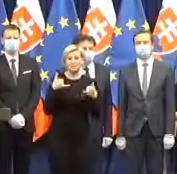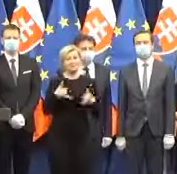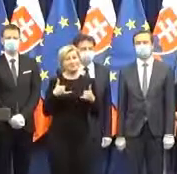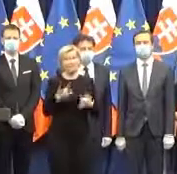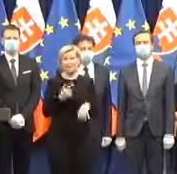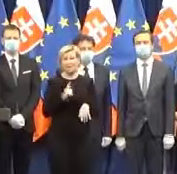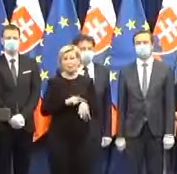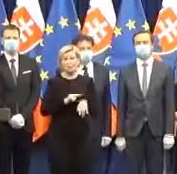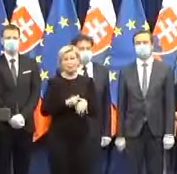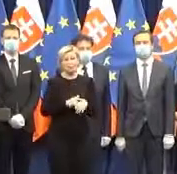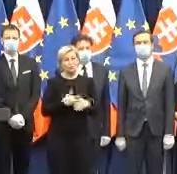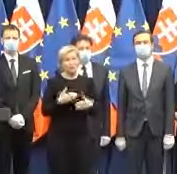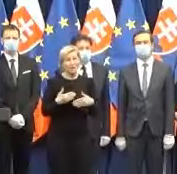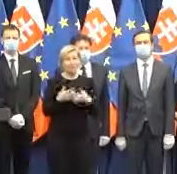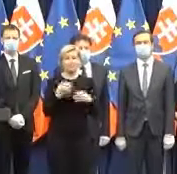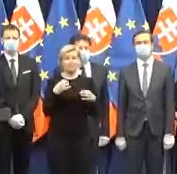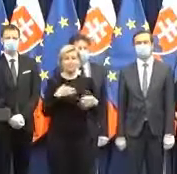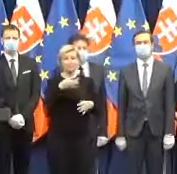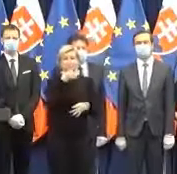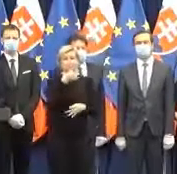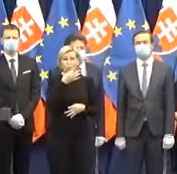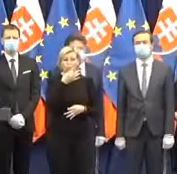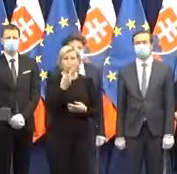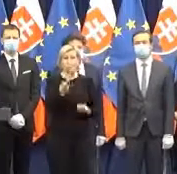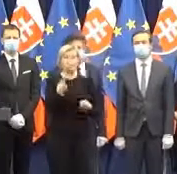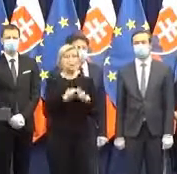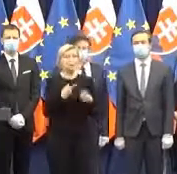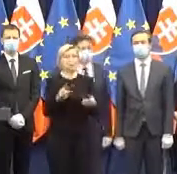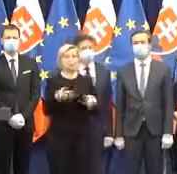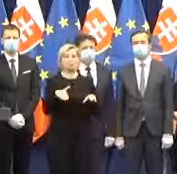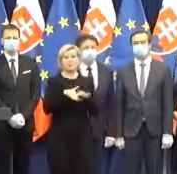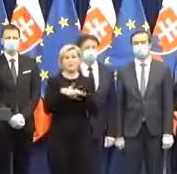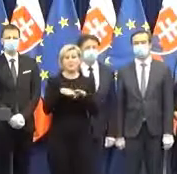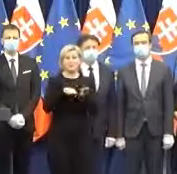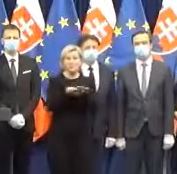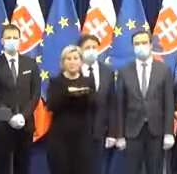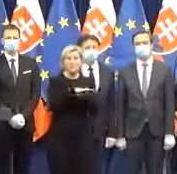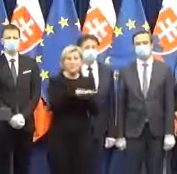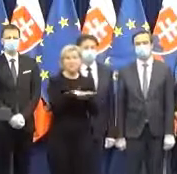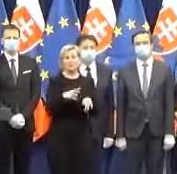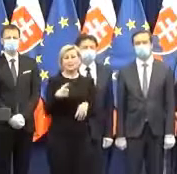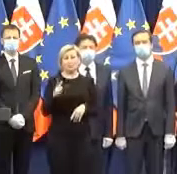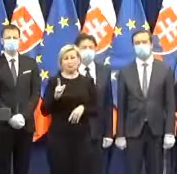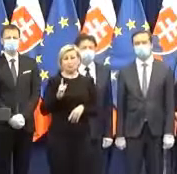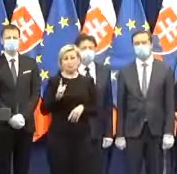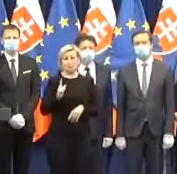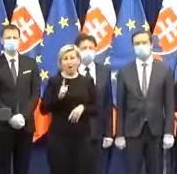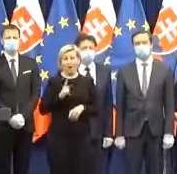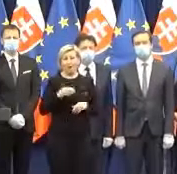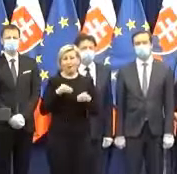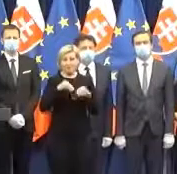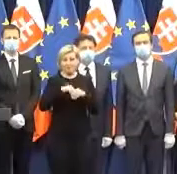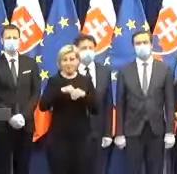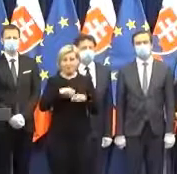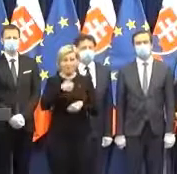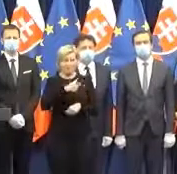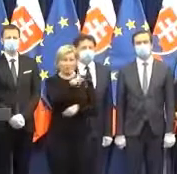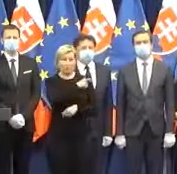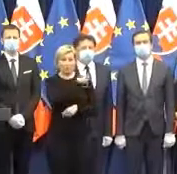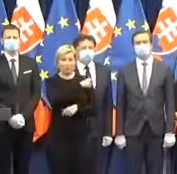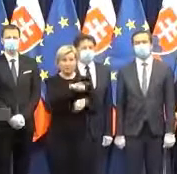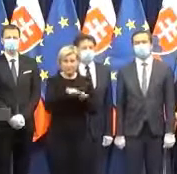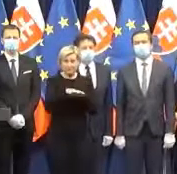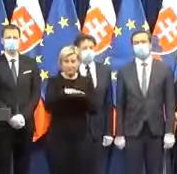je sobota a zamestnanci ministerstiev čakajú na jednotlivých našich ministrov, tak nech sa páči nejaké